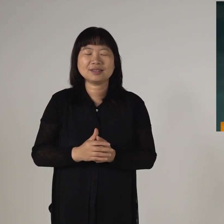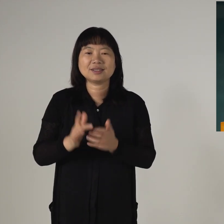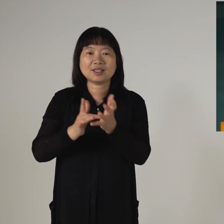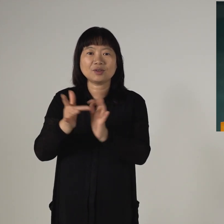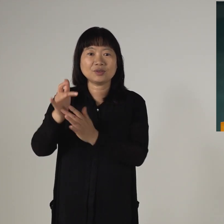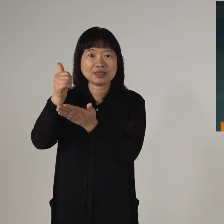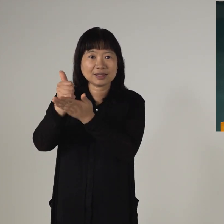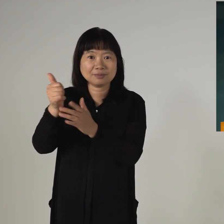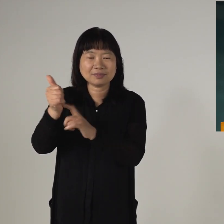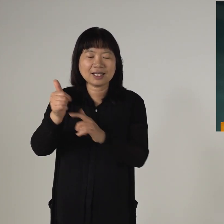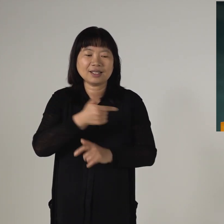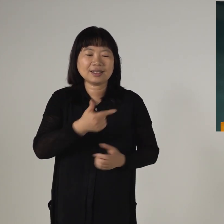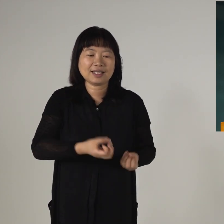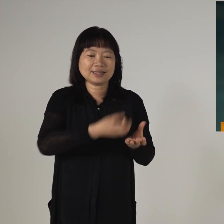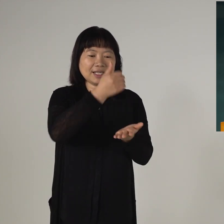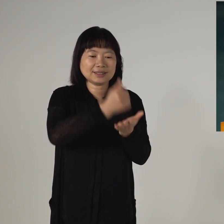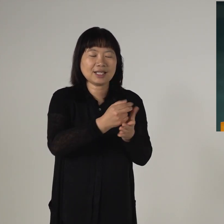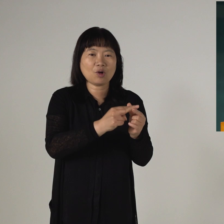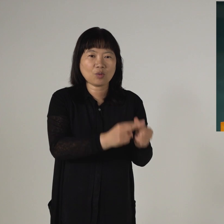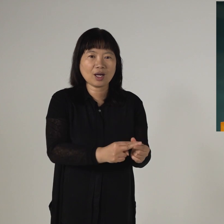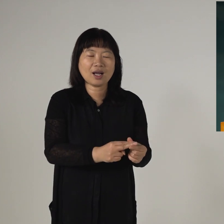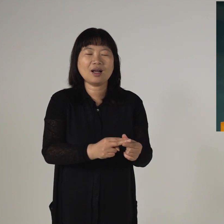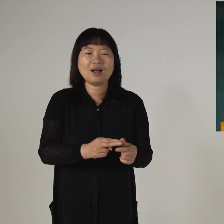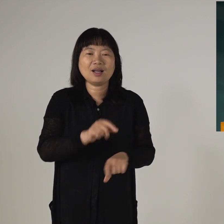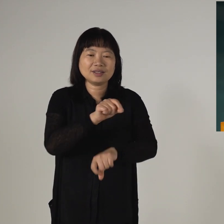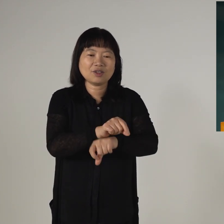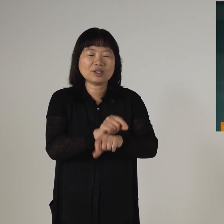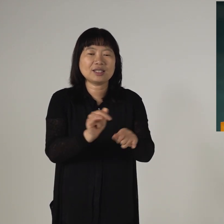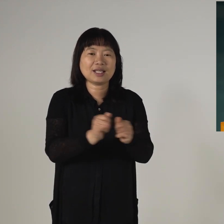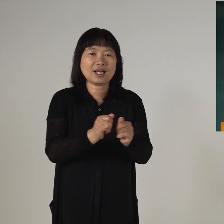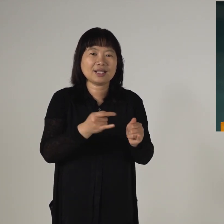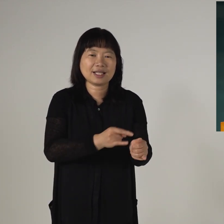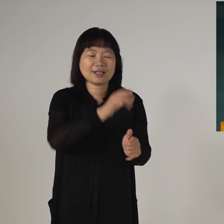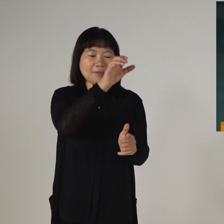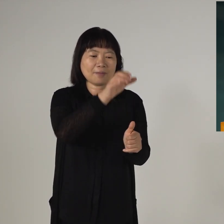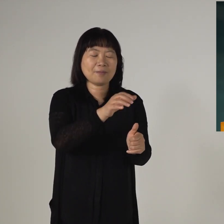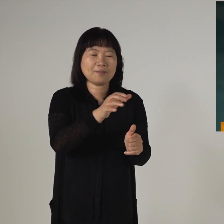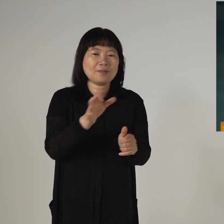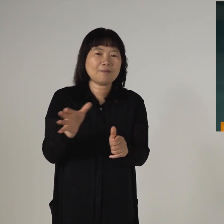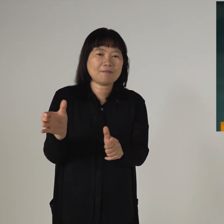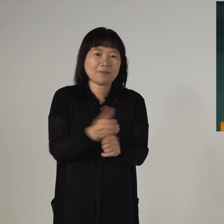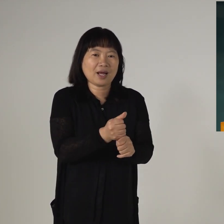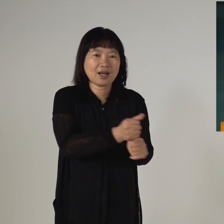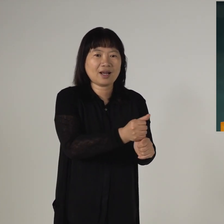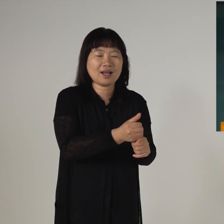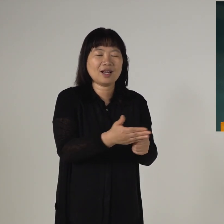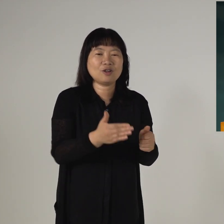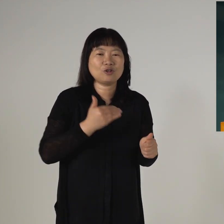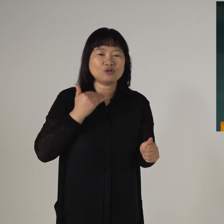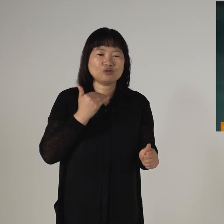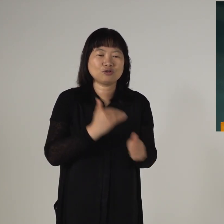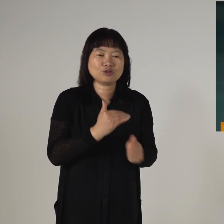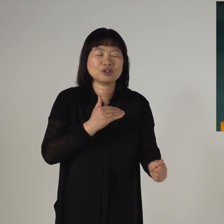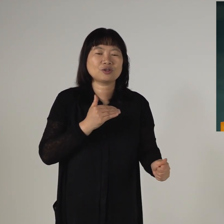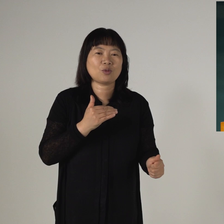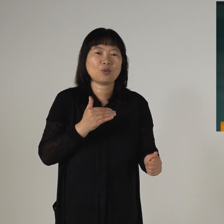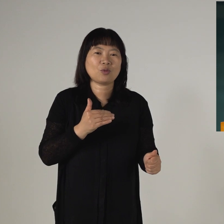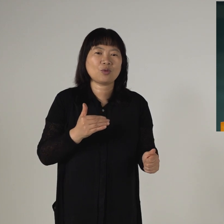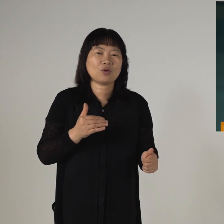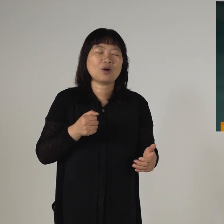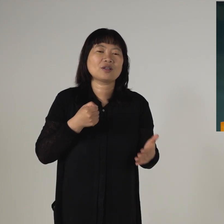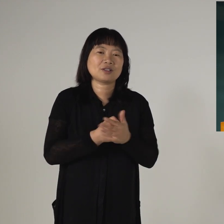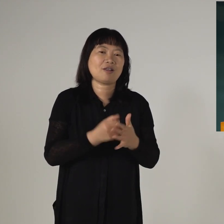인자가 대제사장들과 서기관들에게 넘겨짐에 그들이 죽이기로